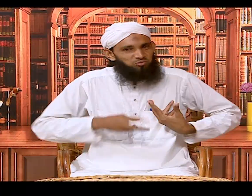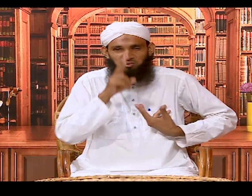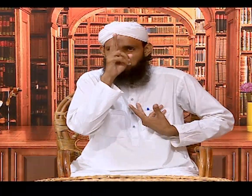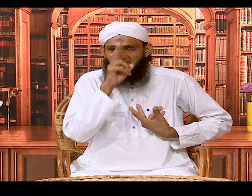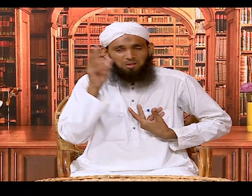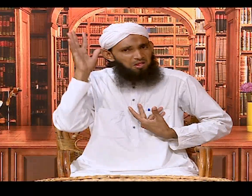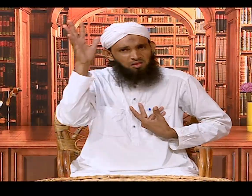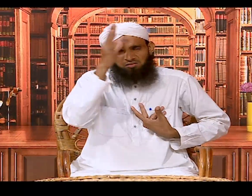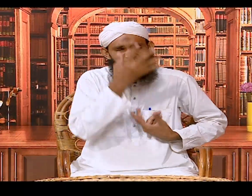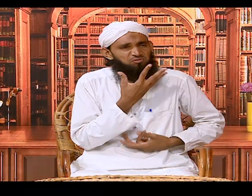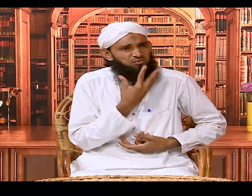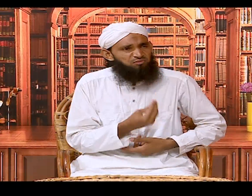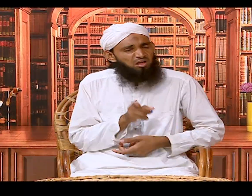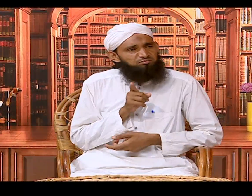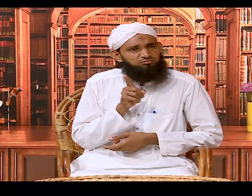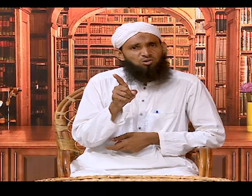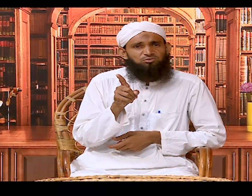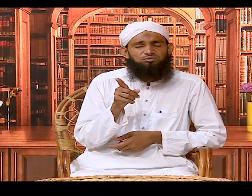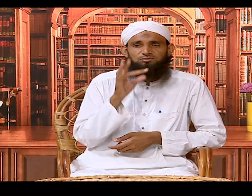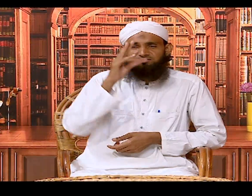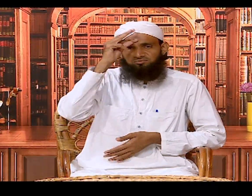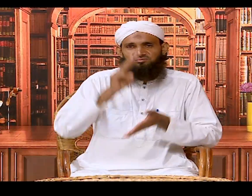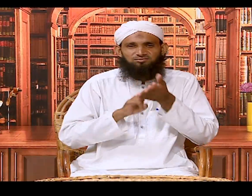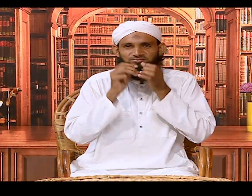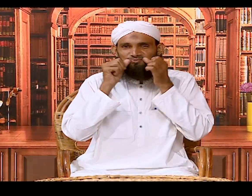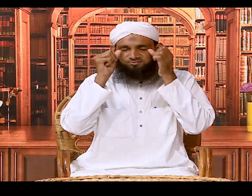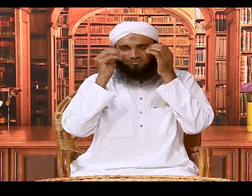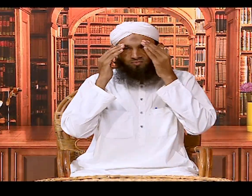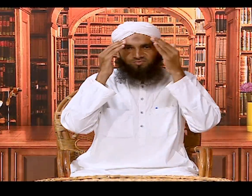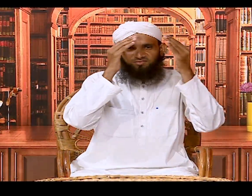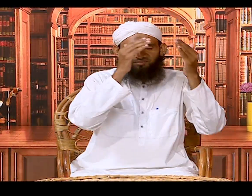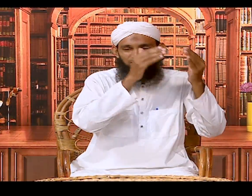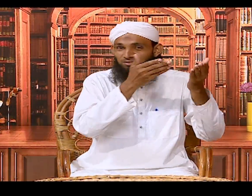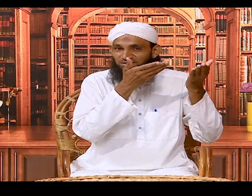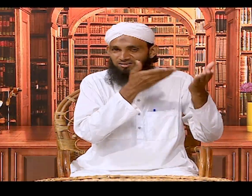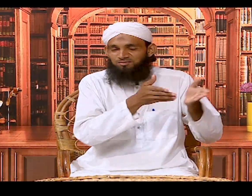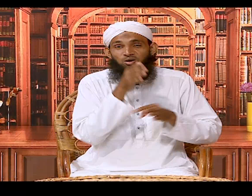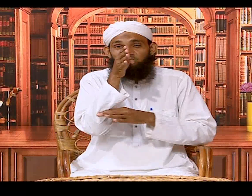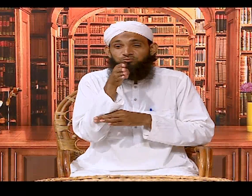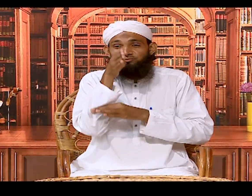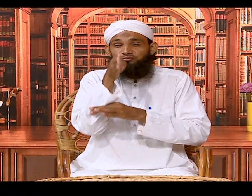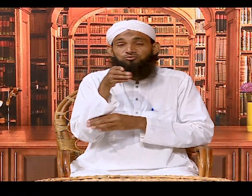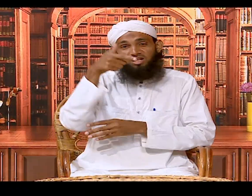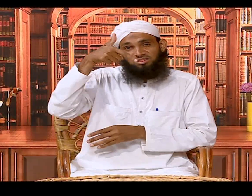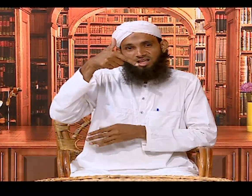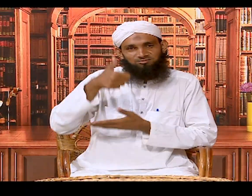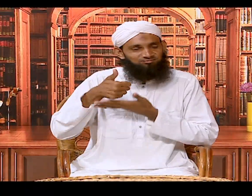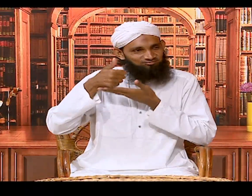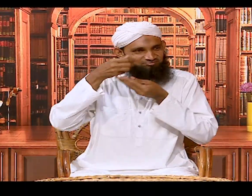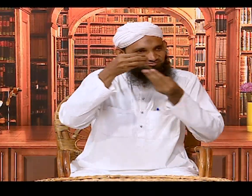گئے۔ سرور عالم نور مجسم صلی اللہ علیہ وآلہ وصحبہ وسلم کی بارگاہ میں جب وہ 7 اونٹ پیش کیے